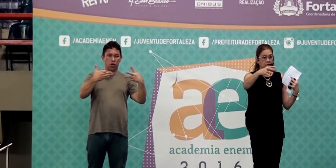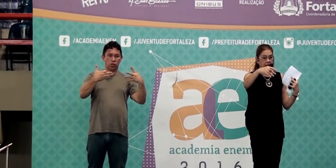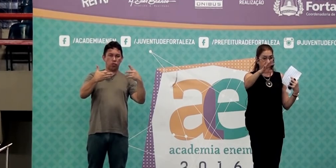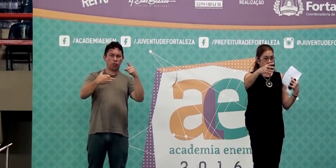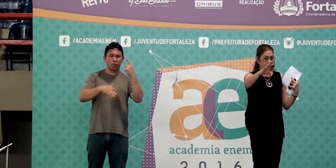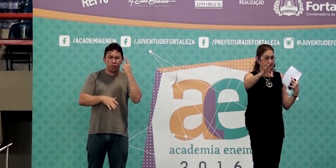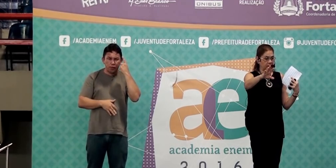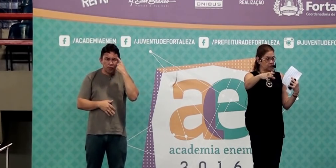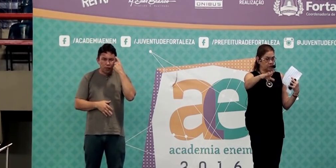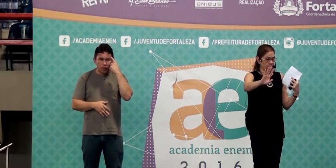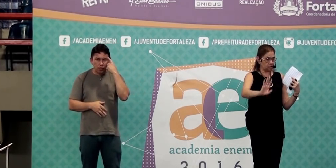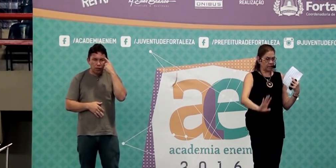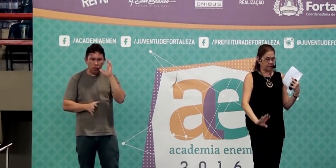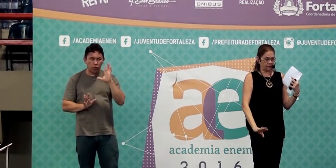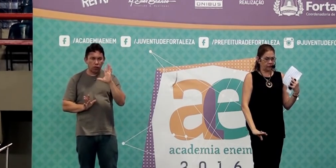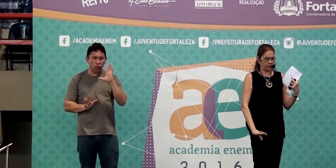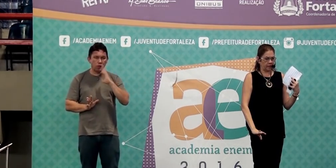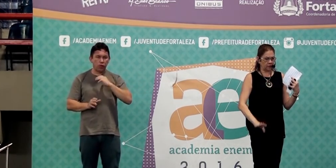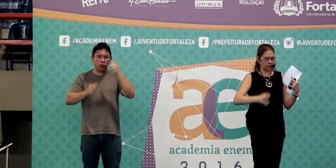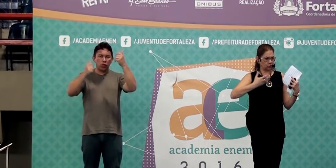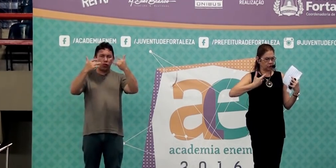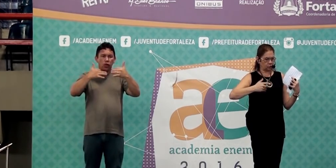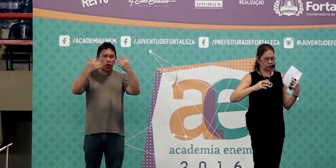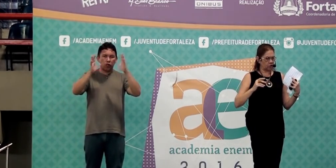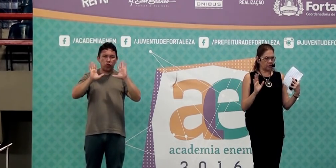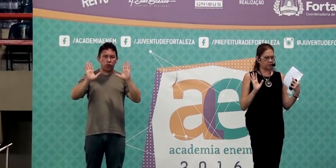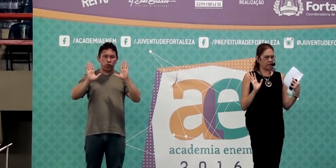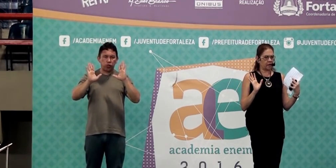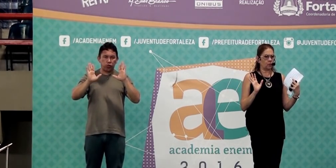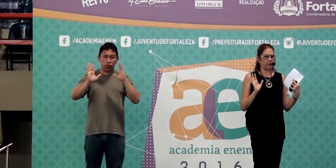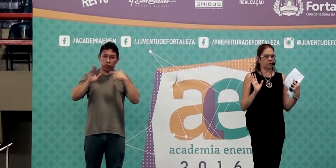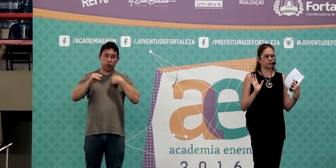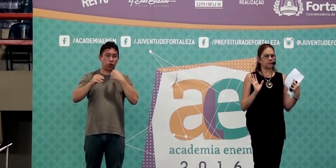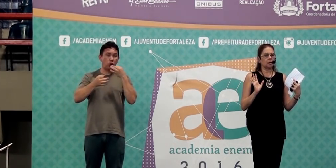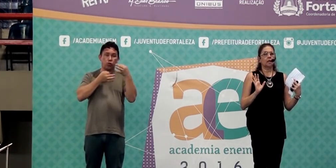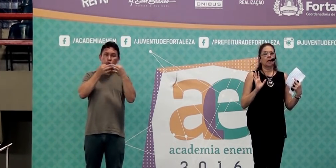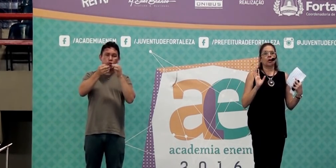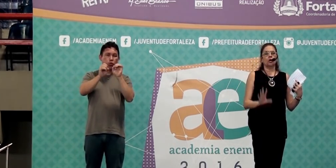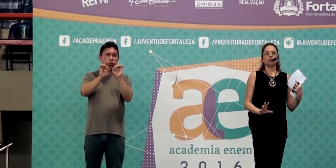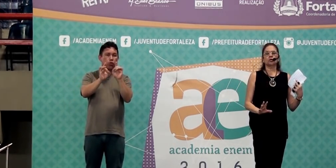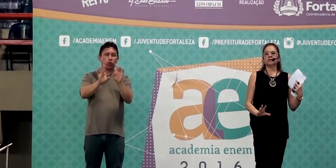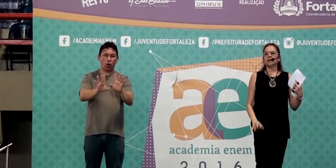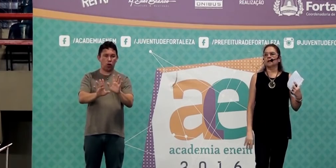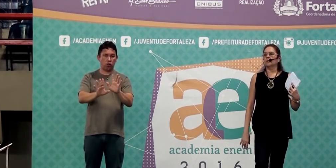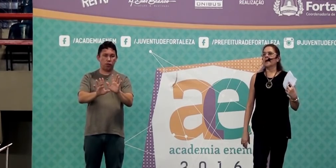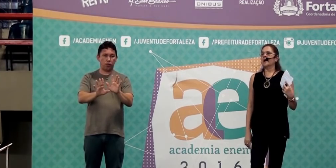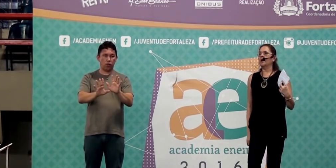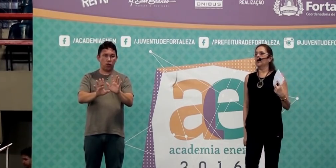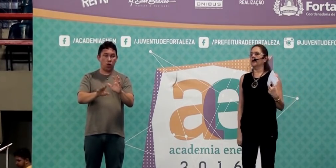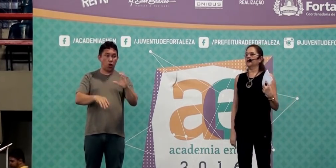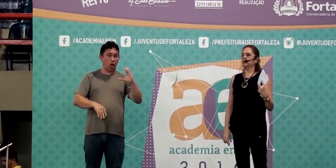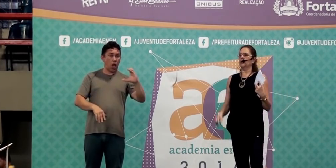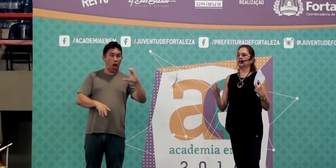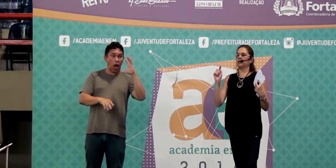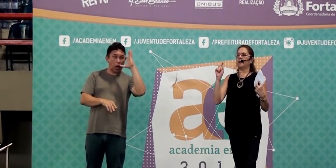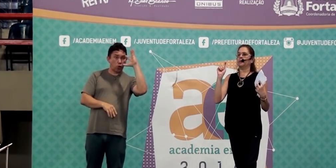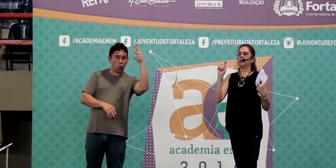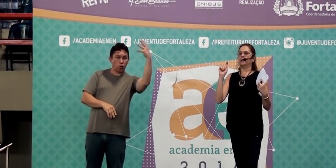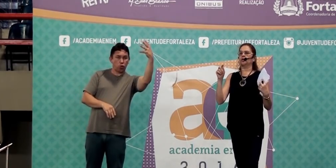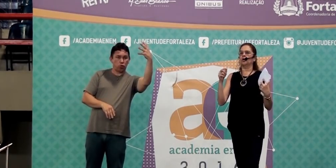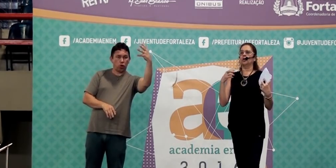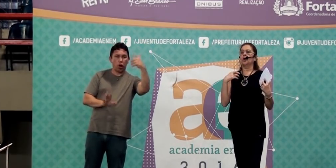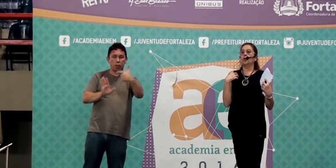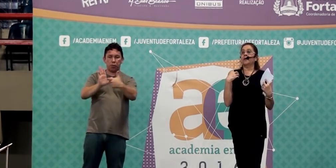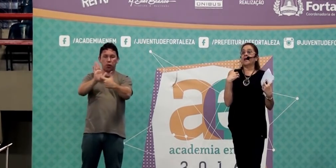que eu não dei intervenções no desenvolvimento, eu discuti e usei argumentos. Conclusão, é a hora de mostrar